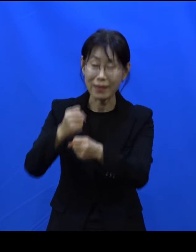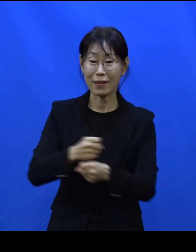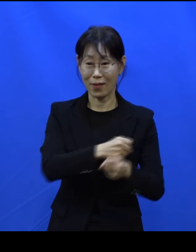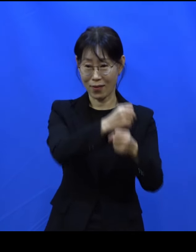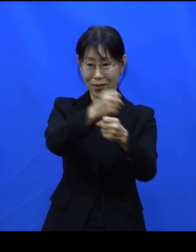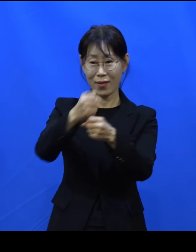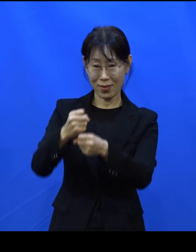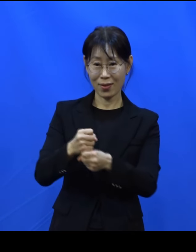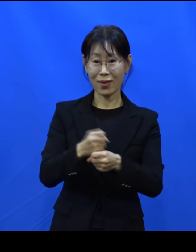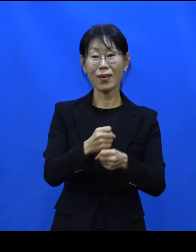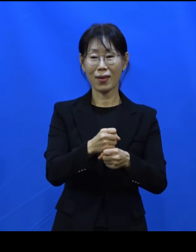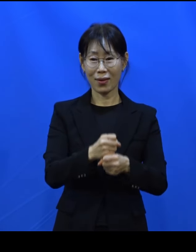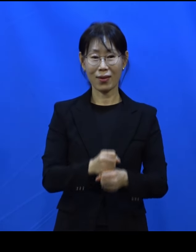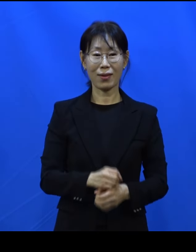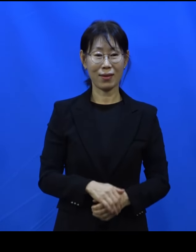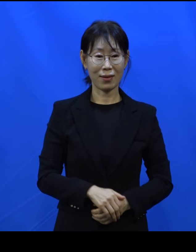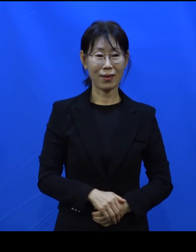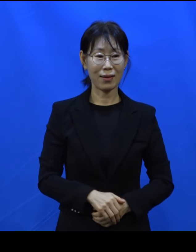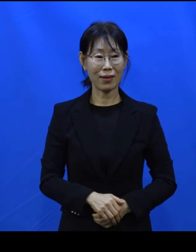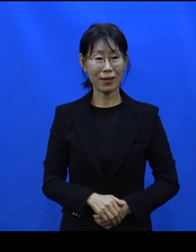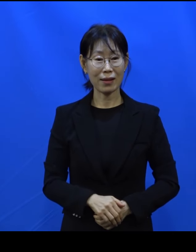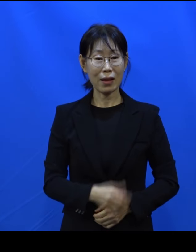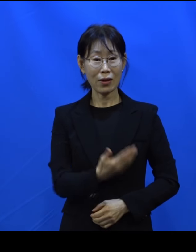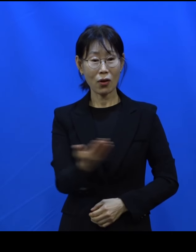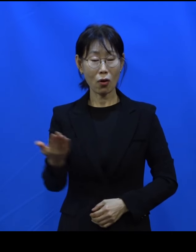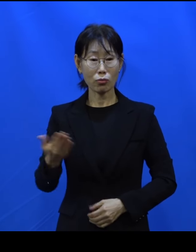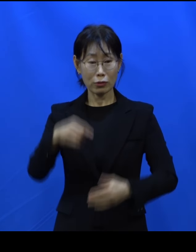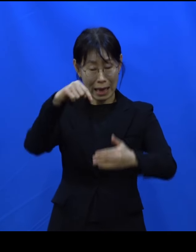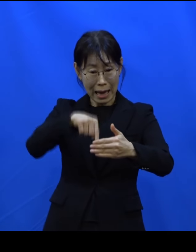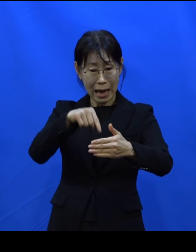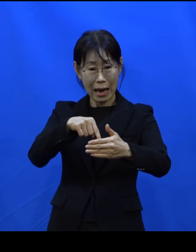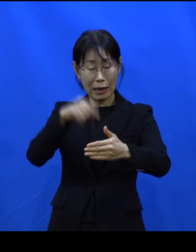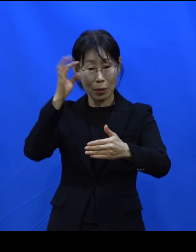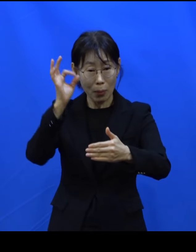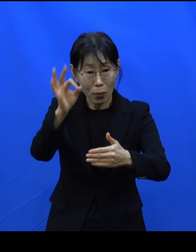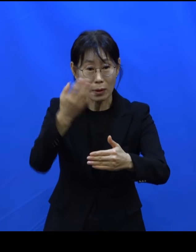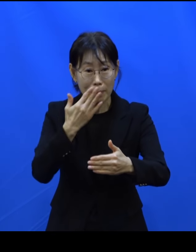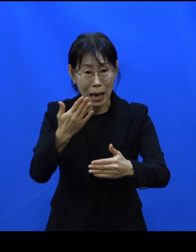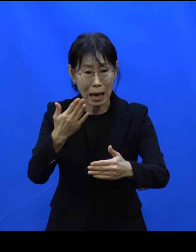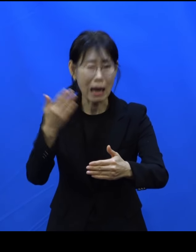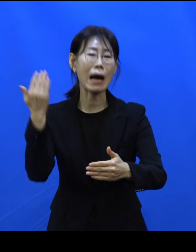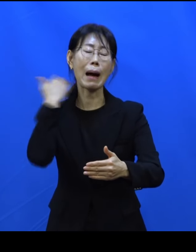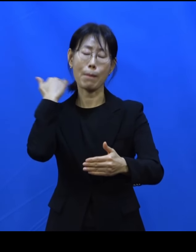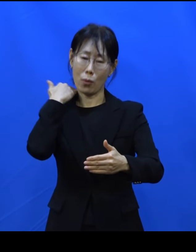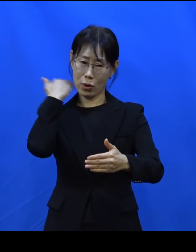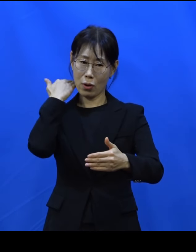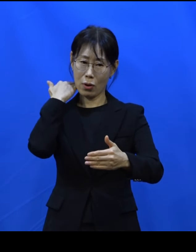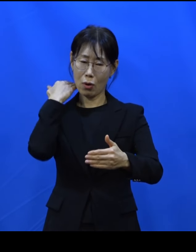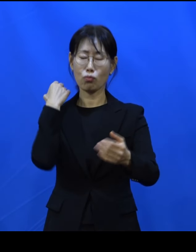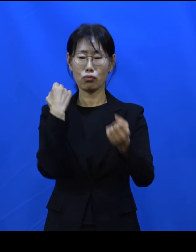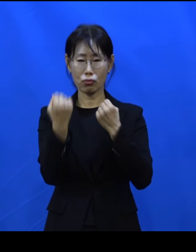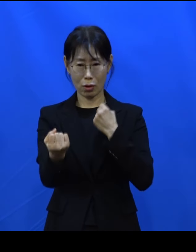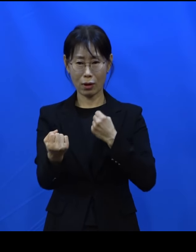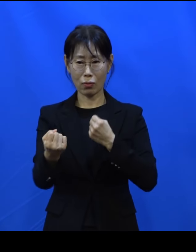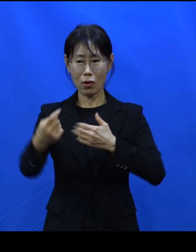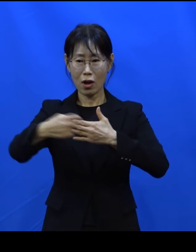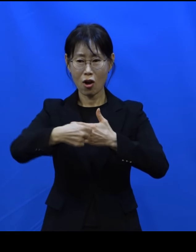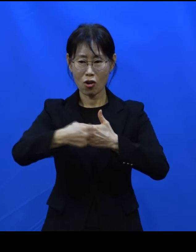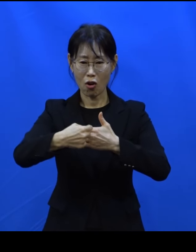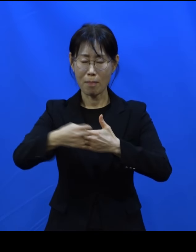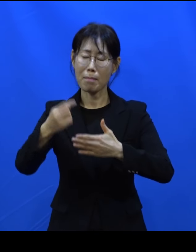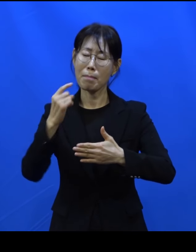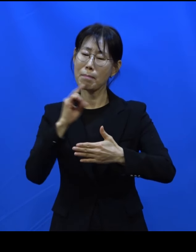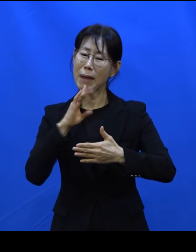그러니까 여러분, 이 보이지 않는 부분이 참 중요해요. 그러니까 겉을